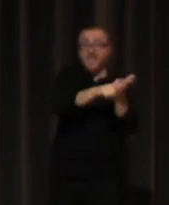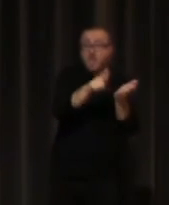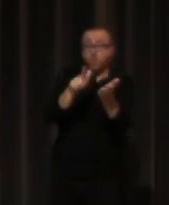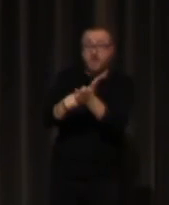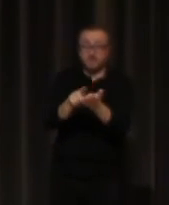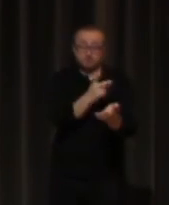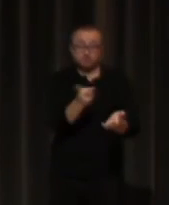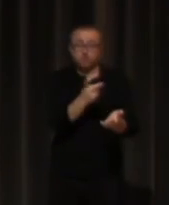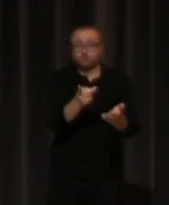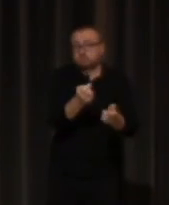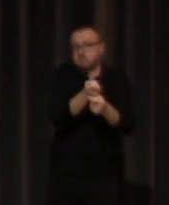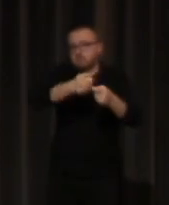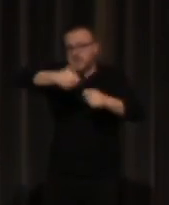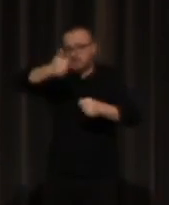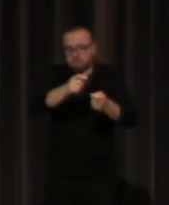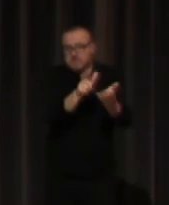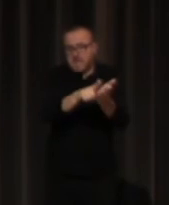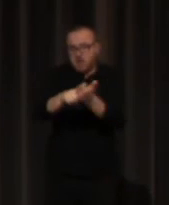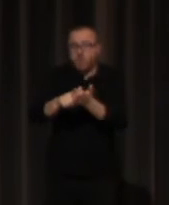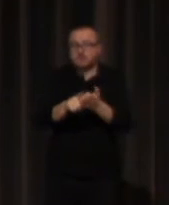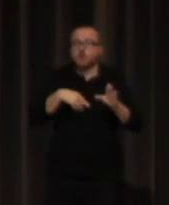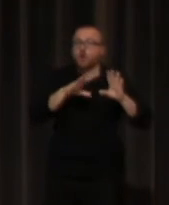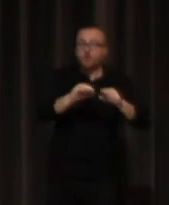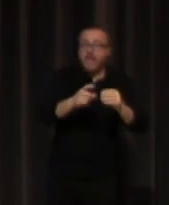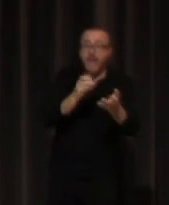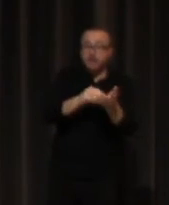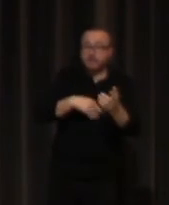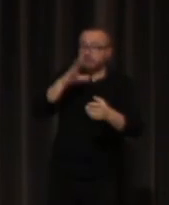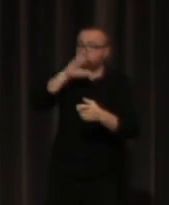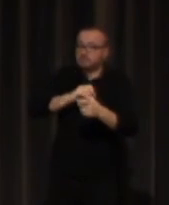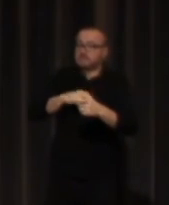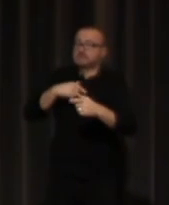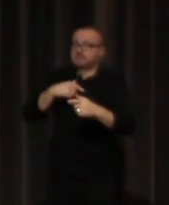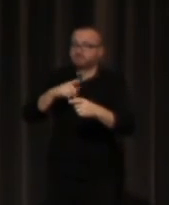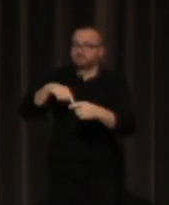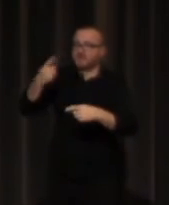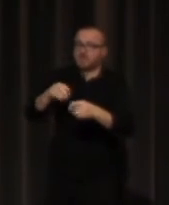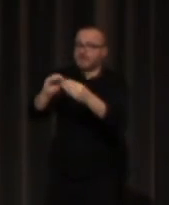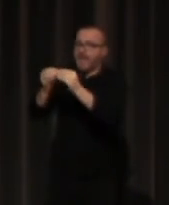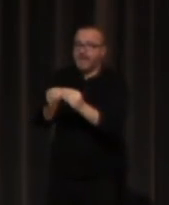aquell lloc on no t'han entès o on has fet un error d'aquests que provoquen